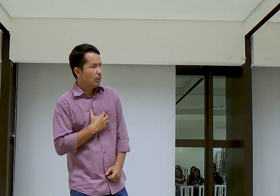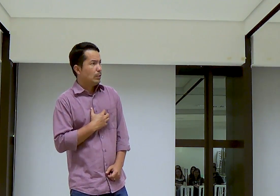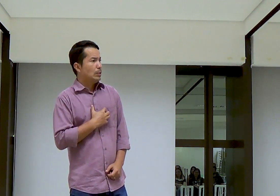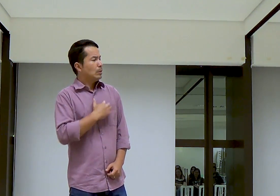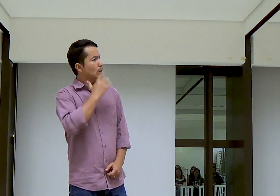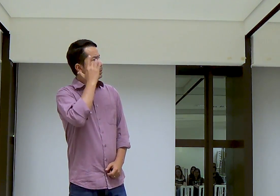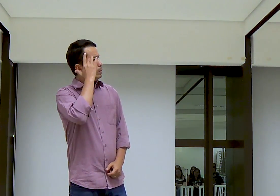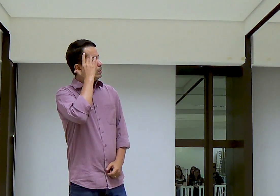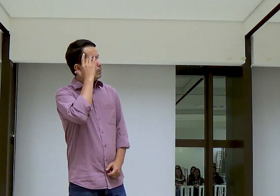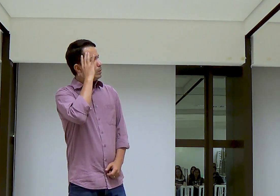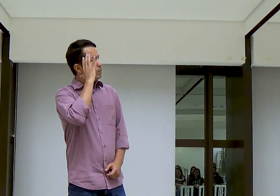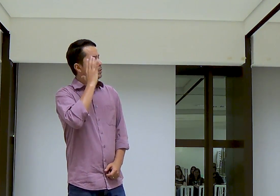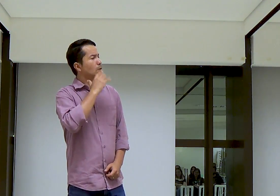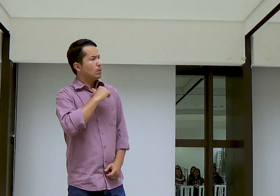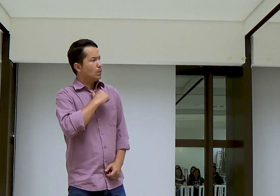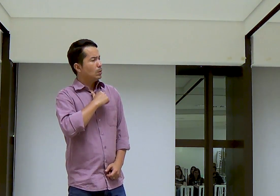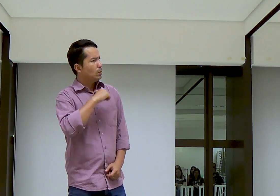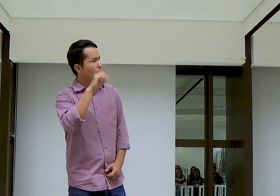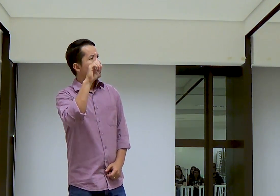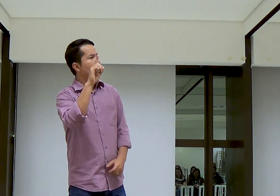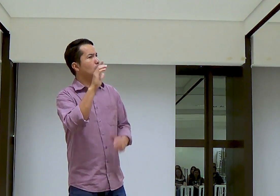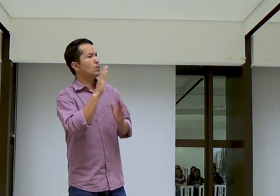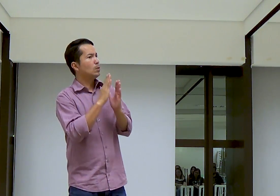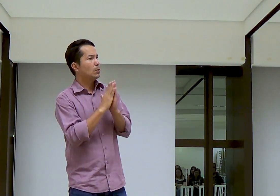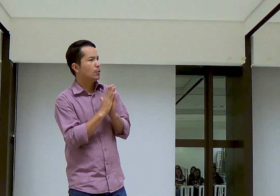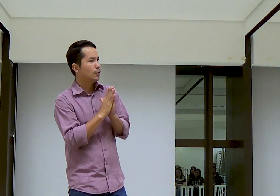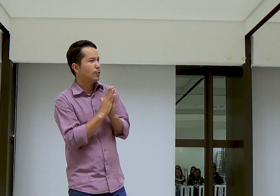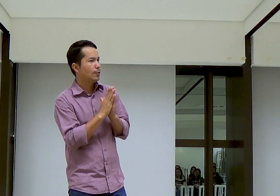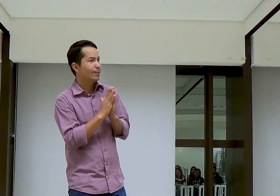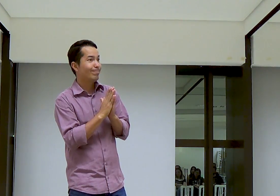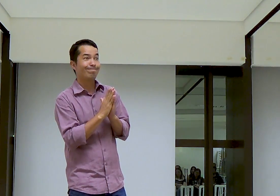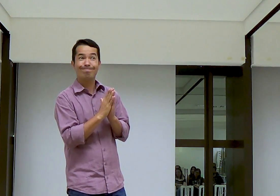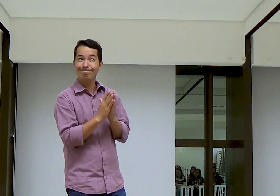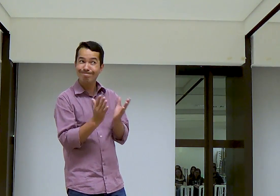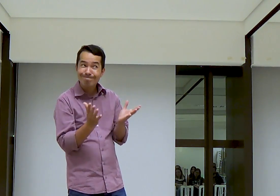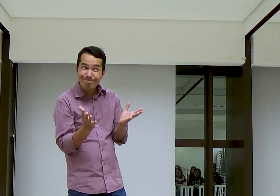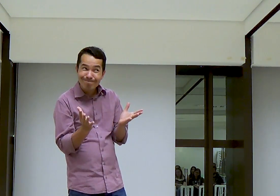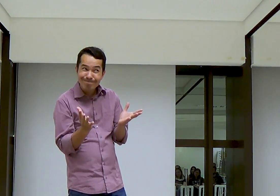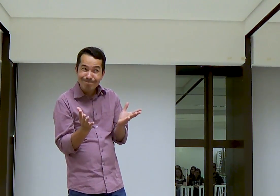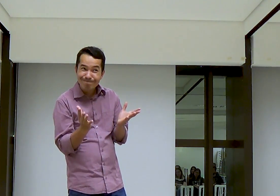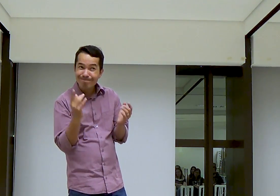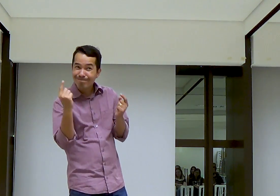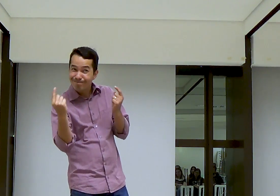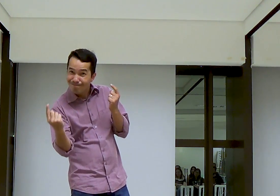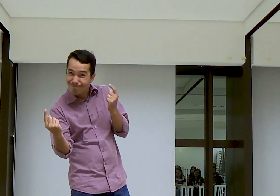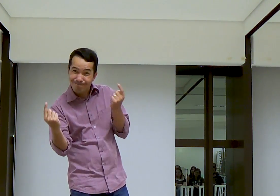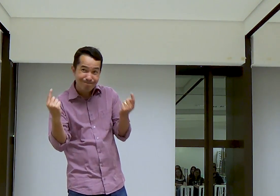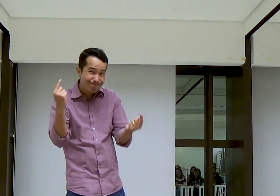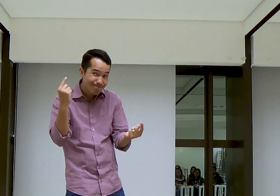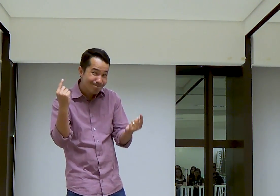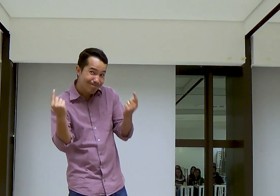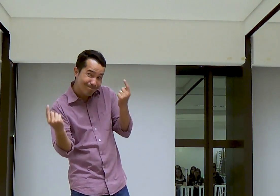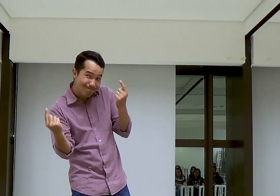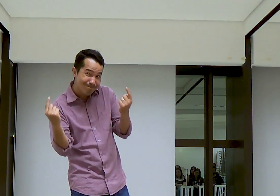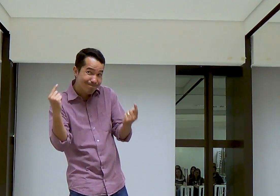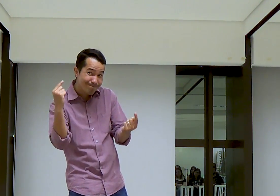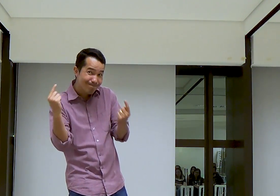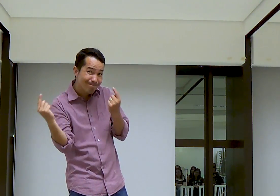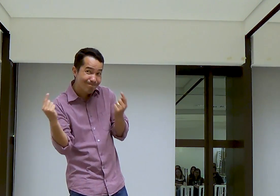você. E isso toca no profundo e a pessoa diz: ok, eu vou orar.